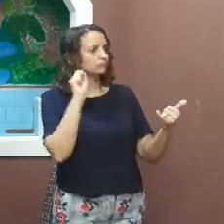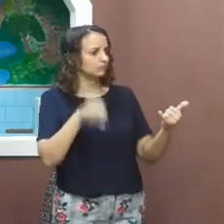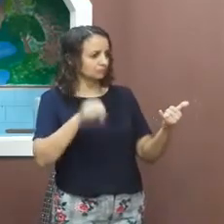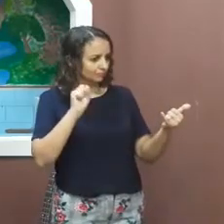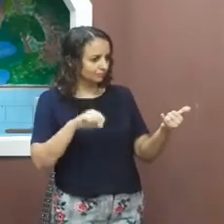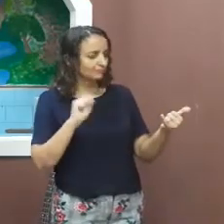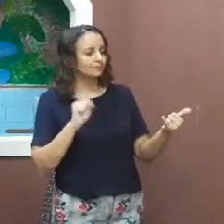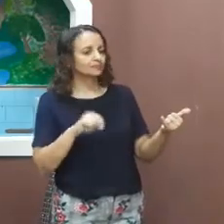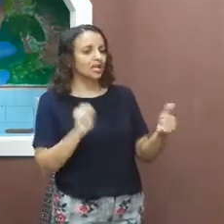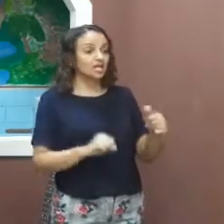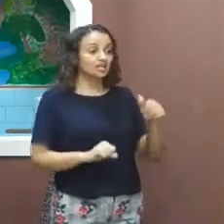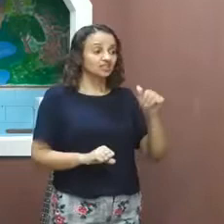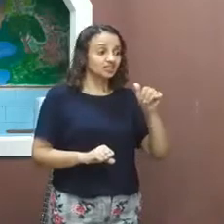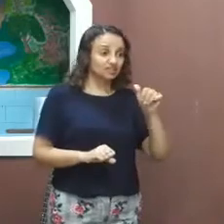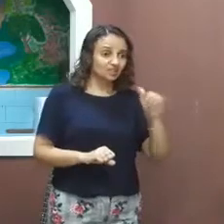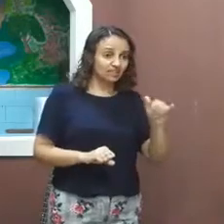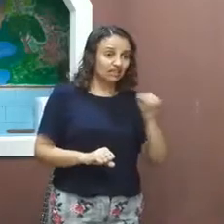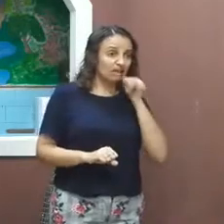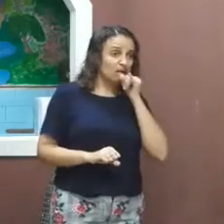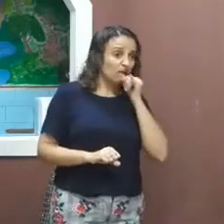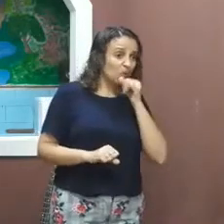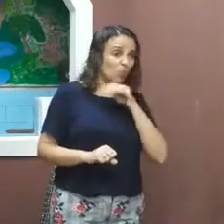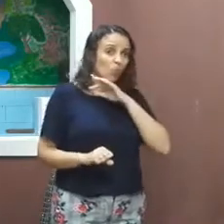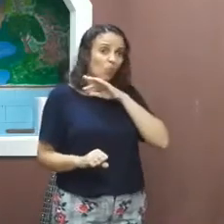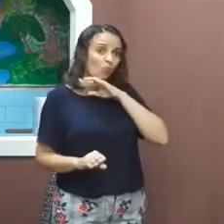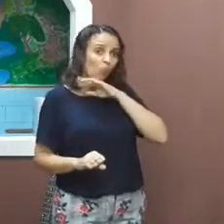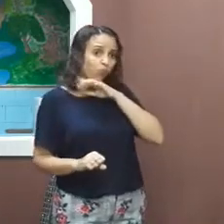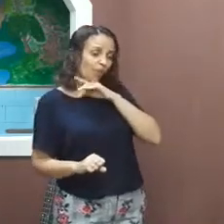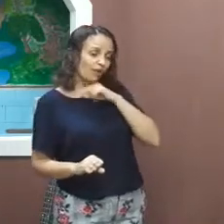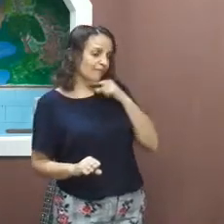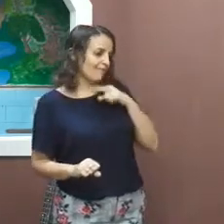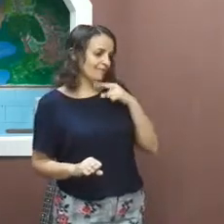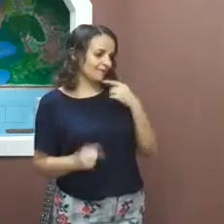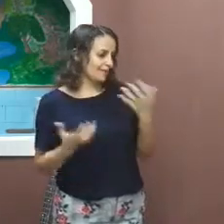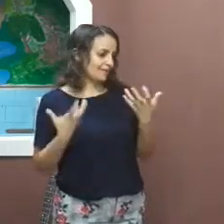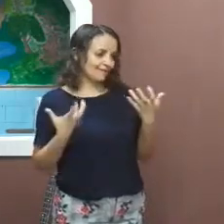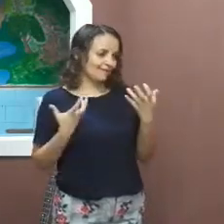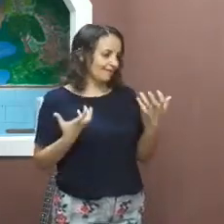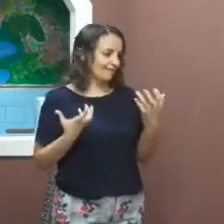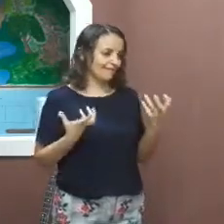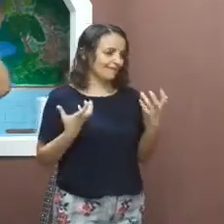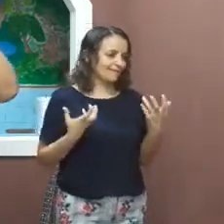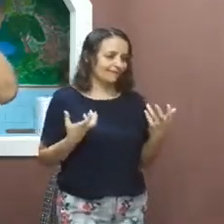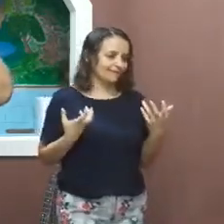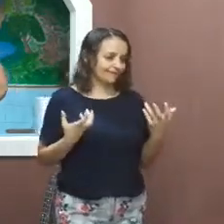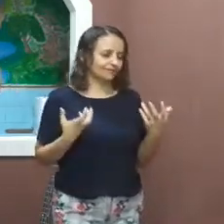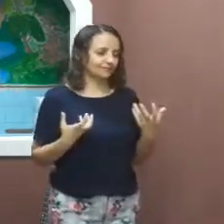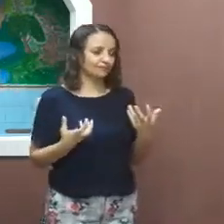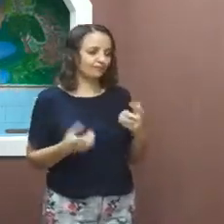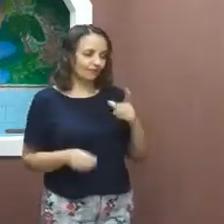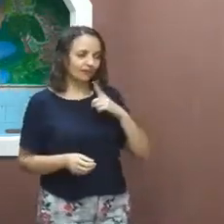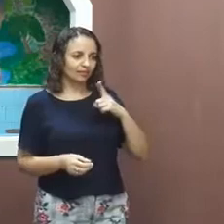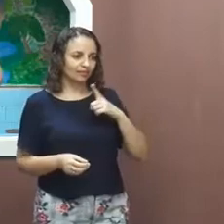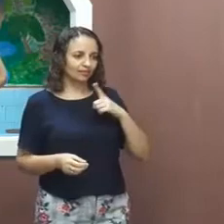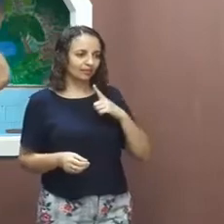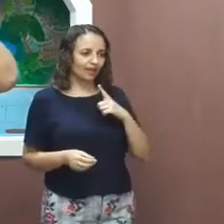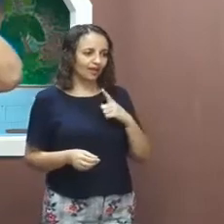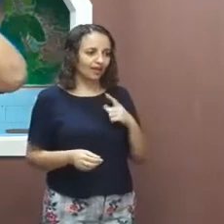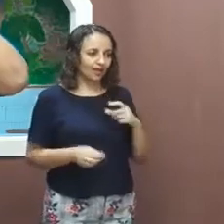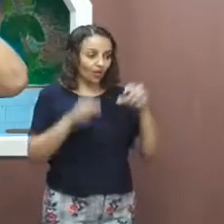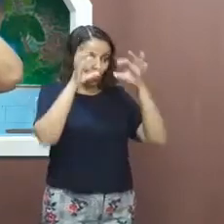não estaria na nossa sociedade afetando a nossa vida de tanto jeito. Mas a gente precisa, olha, tem um negocinho atrás dos meus